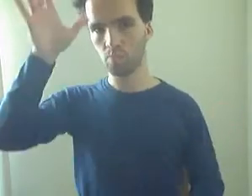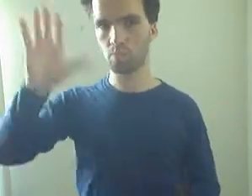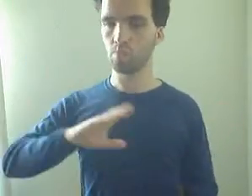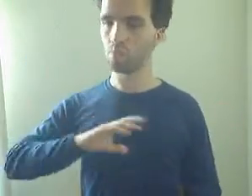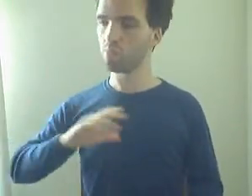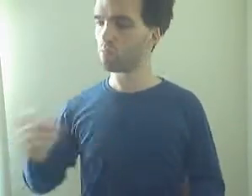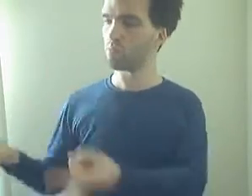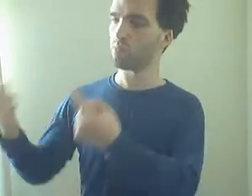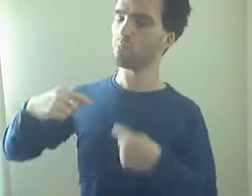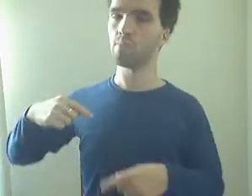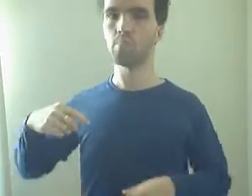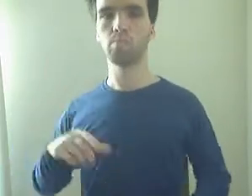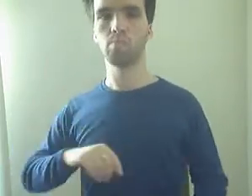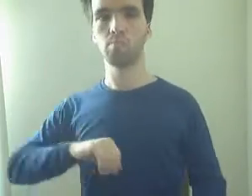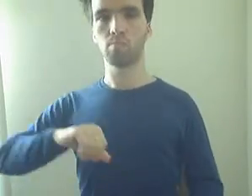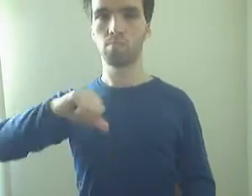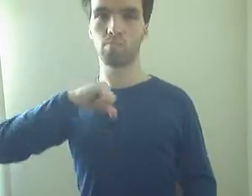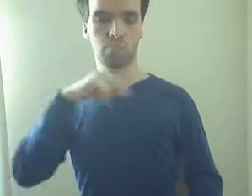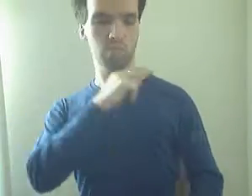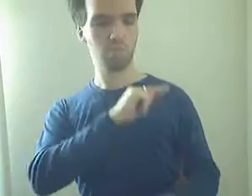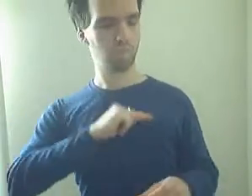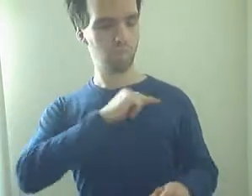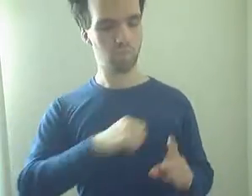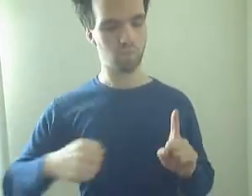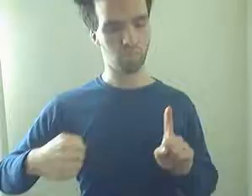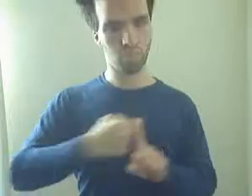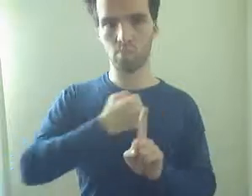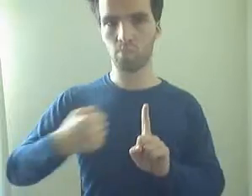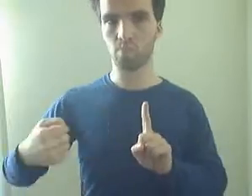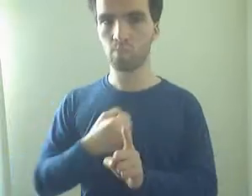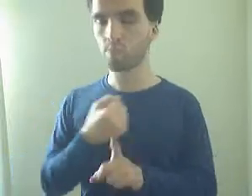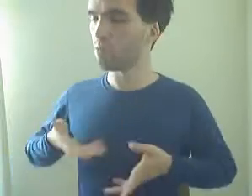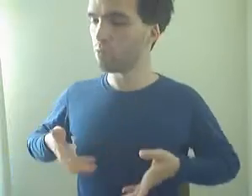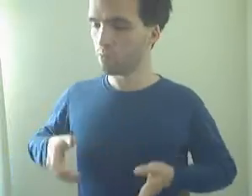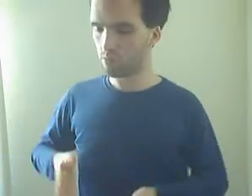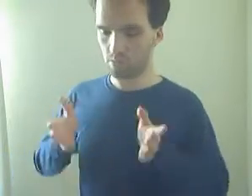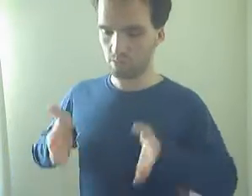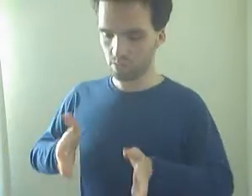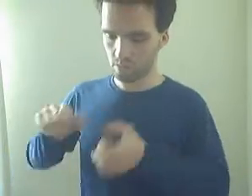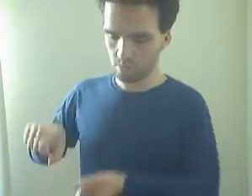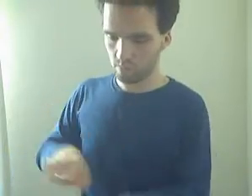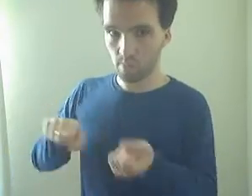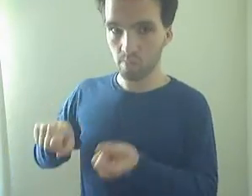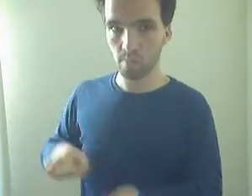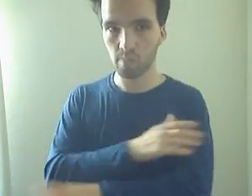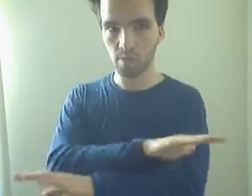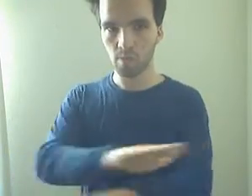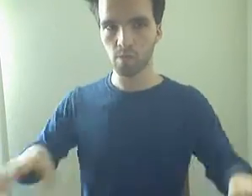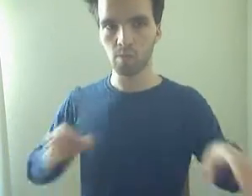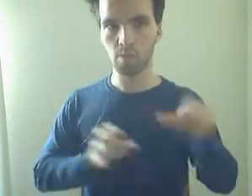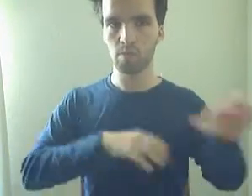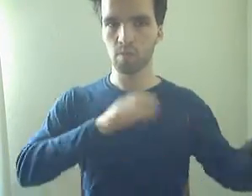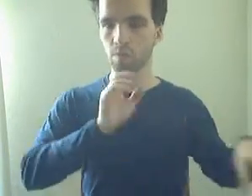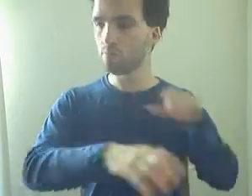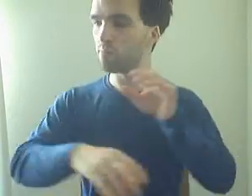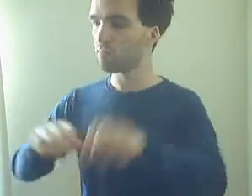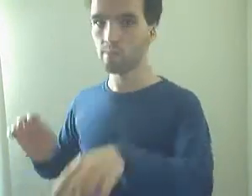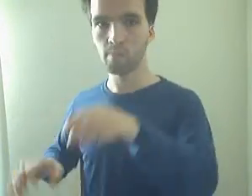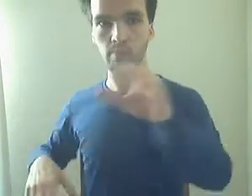gros souliers. Des coups de pied dans la gueule pour se faire respecter. Des routes de sens unique qu'il s'est mis à tracer. Les flèches dans la plaine se sont